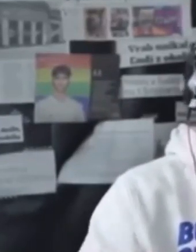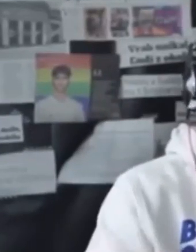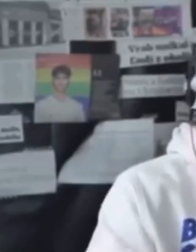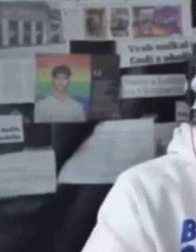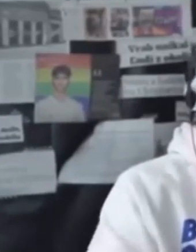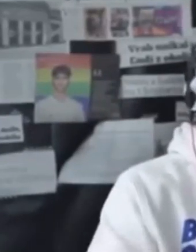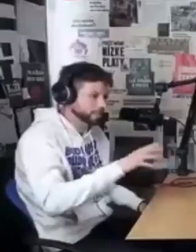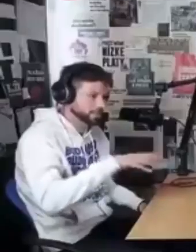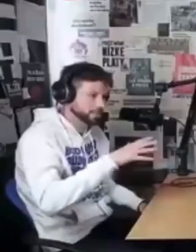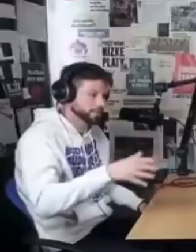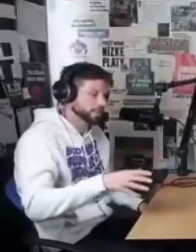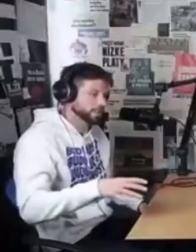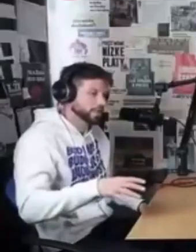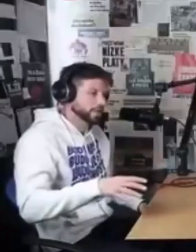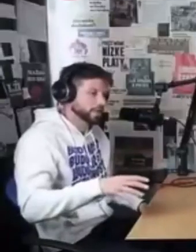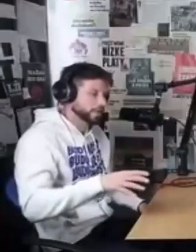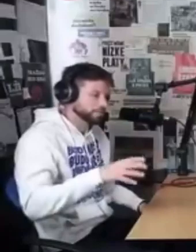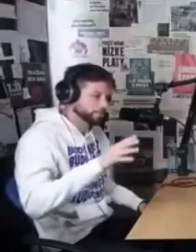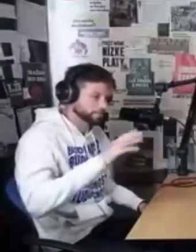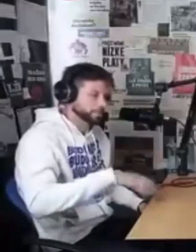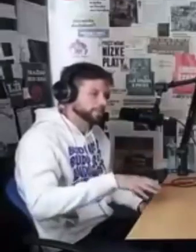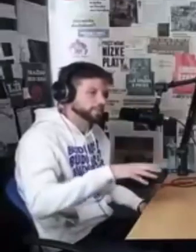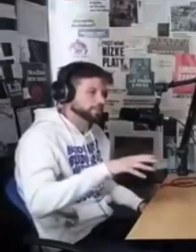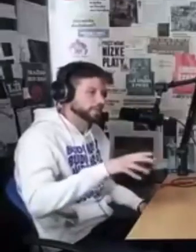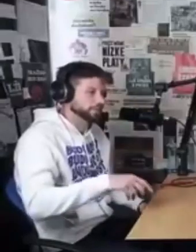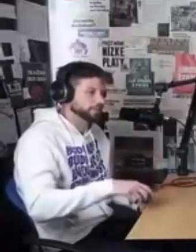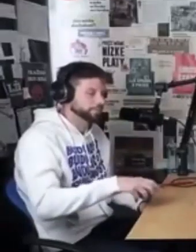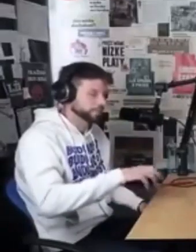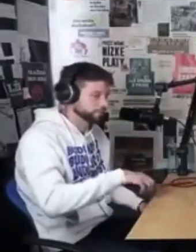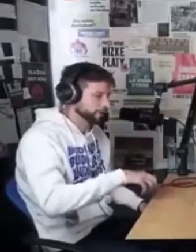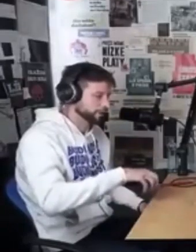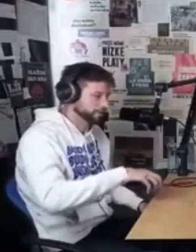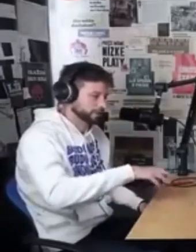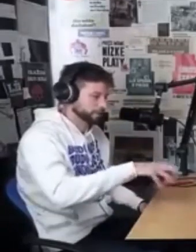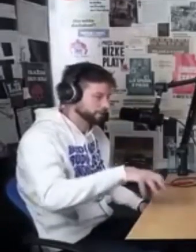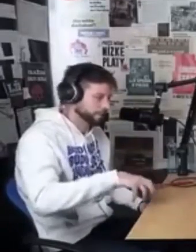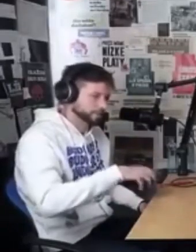dostal štipendia od rôznych organizácií, aj potom aj britskej vlády